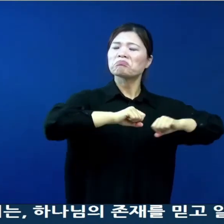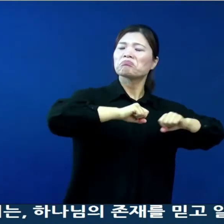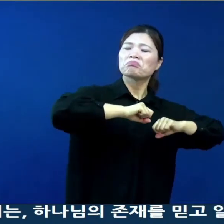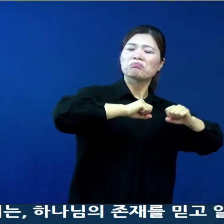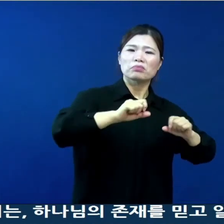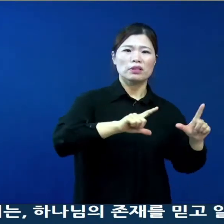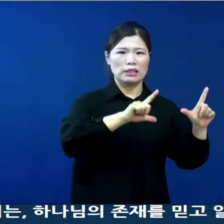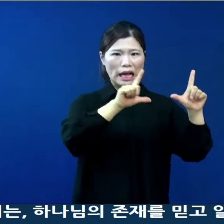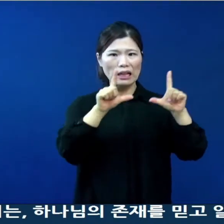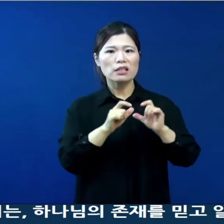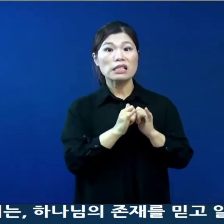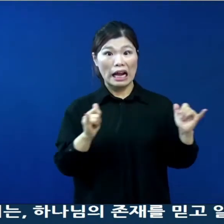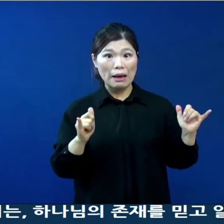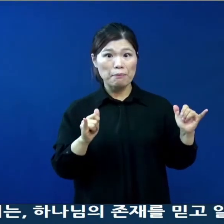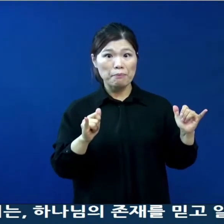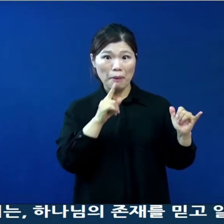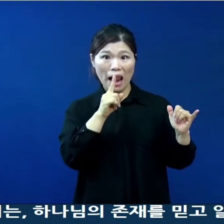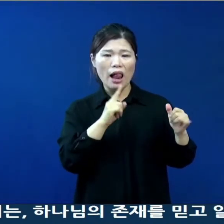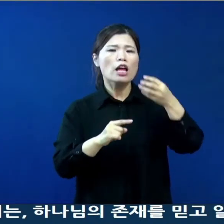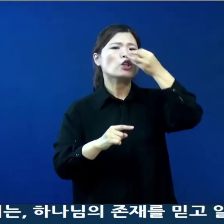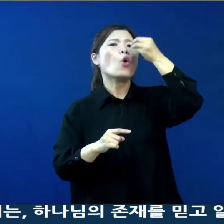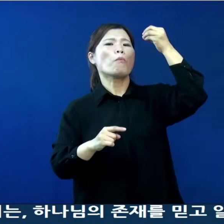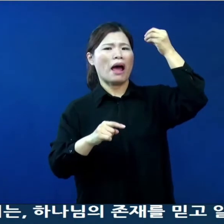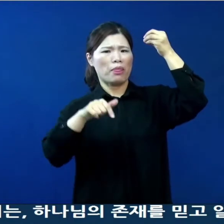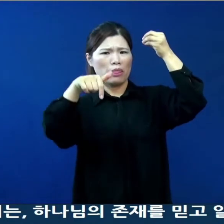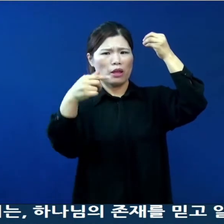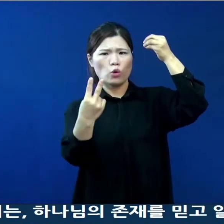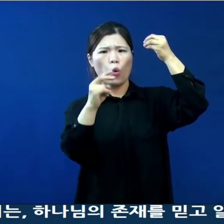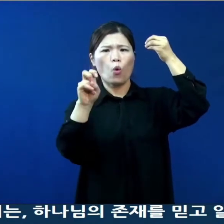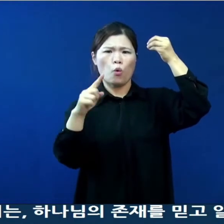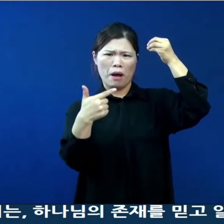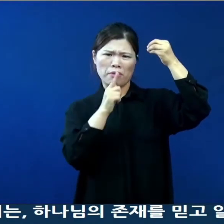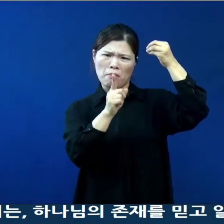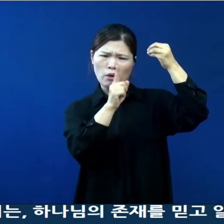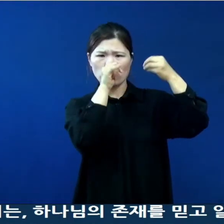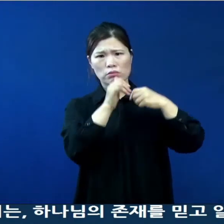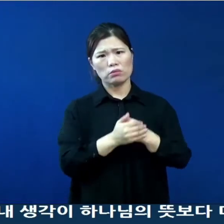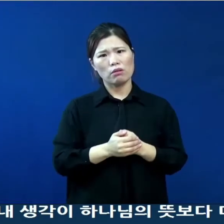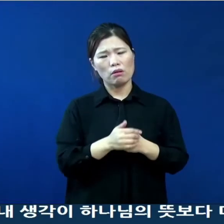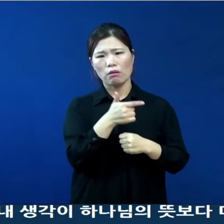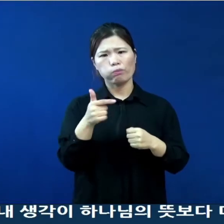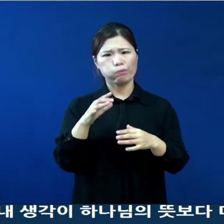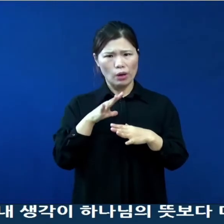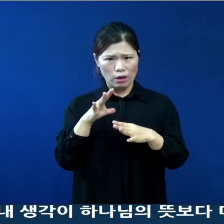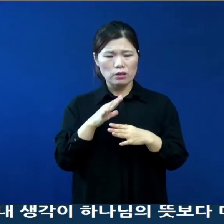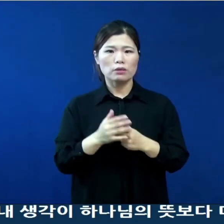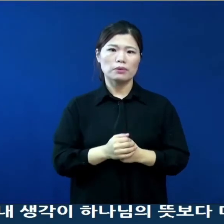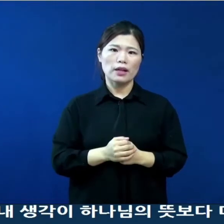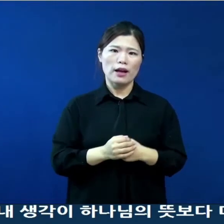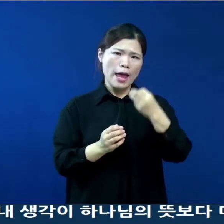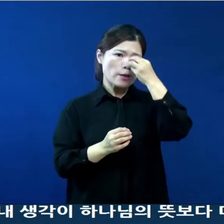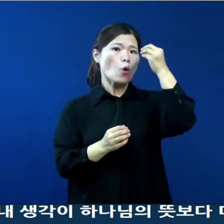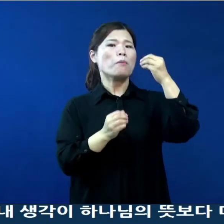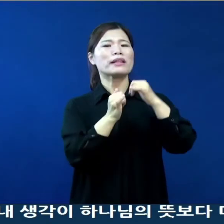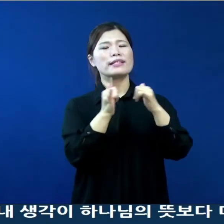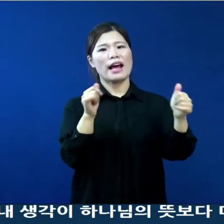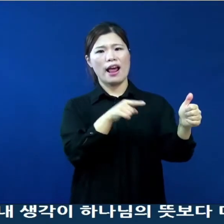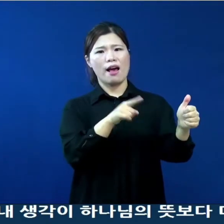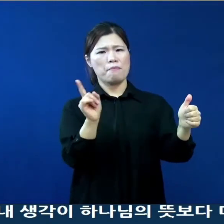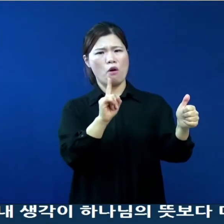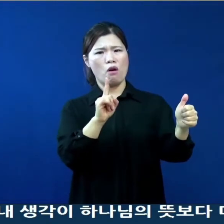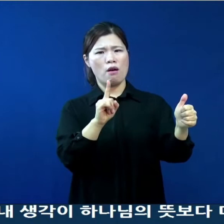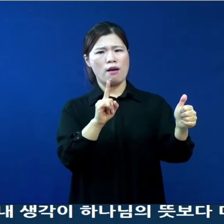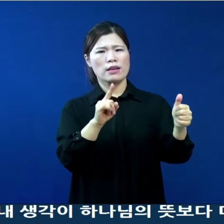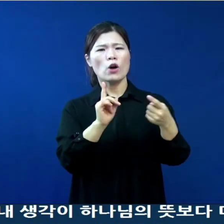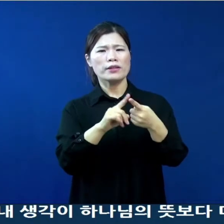교만한 사람이다라고 정의 내린다라고 하는 것입니다. 얼마나 무서운 일입니까? 그래서 이 교만한 사람에게, 허탄한 자랑을